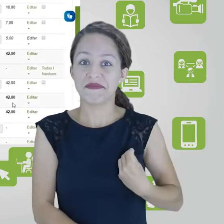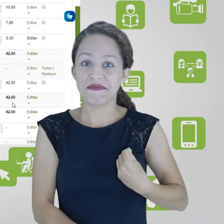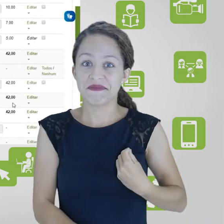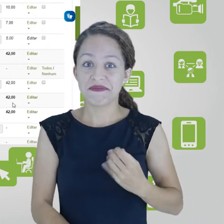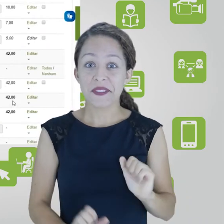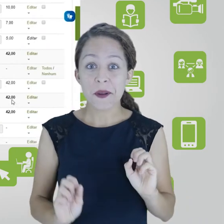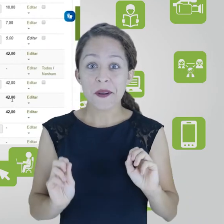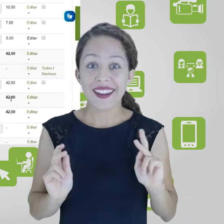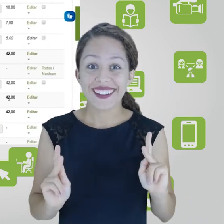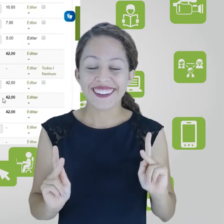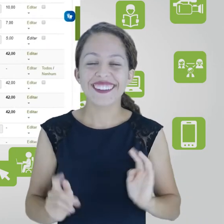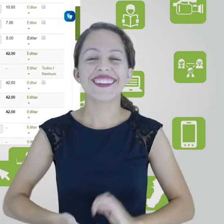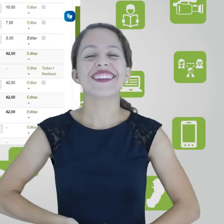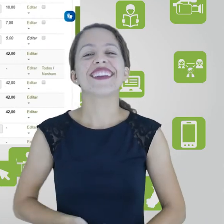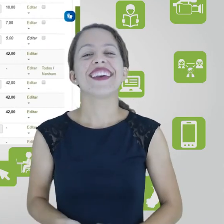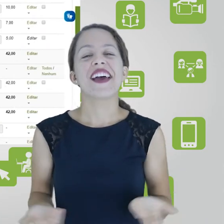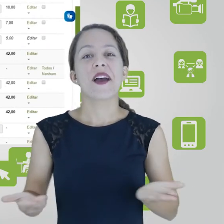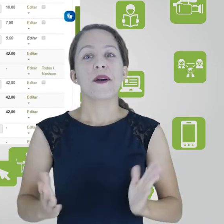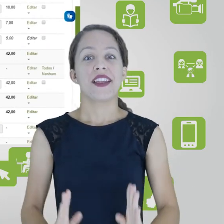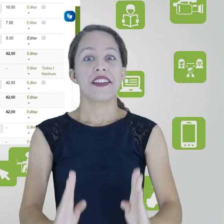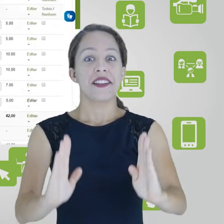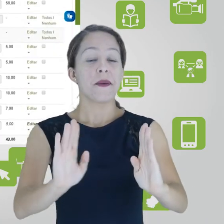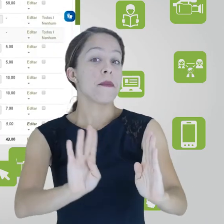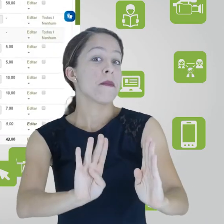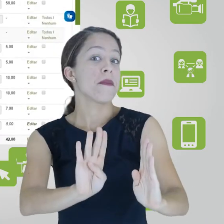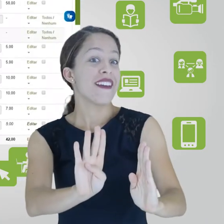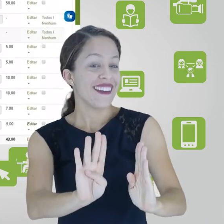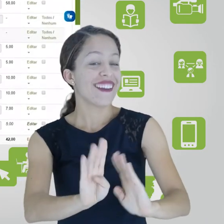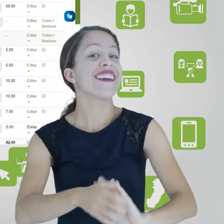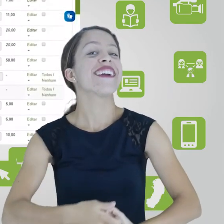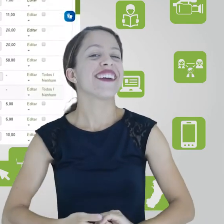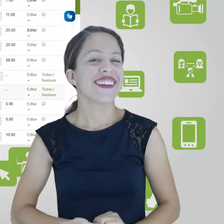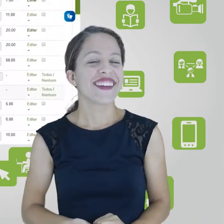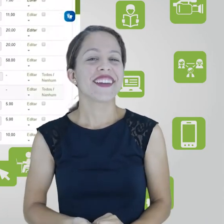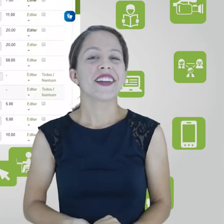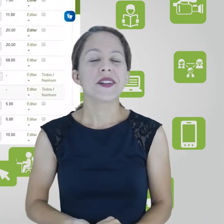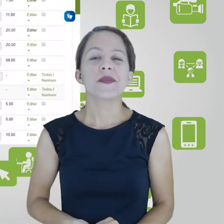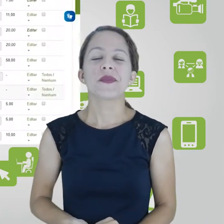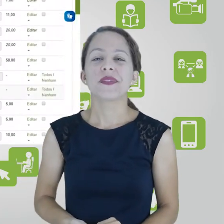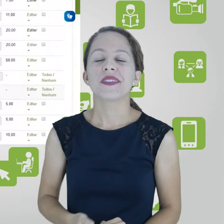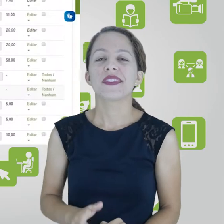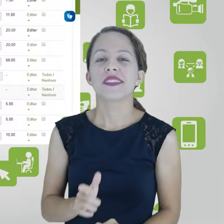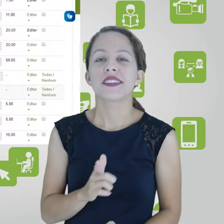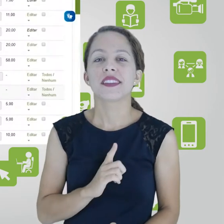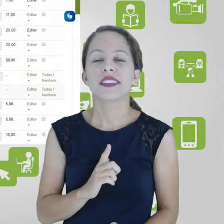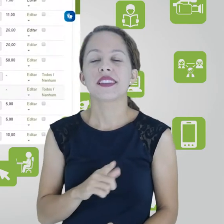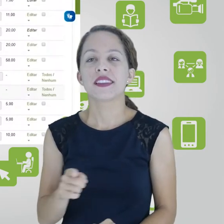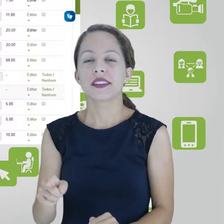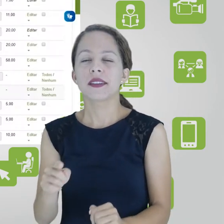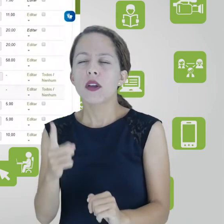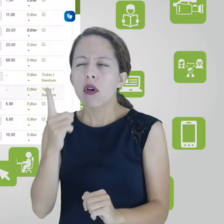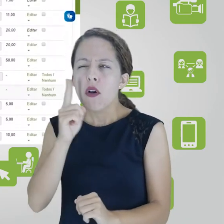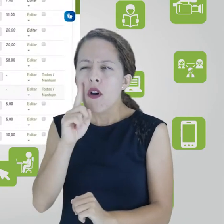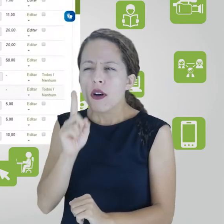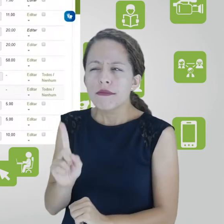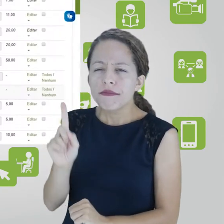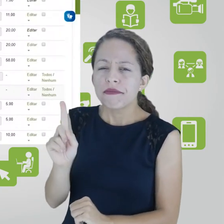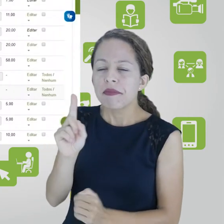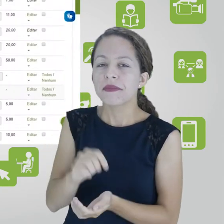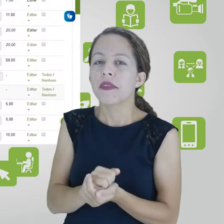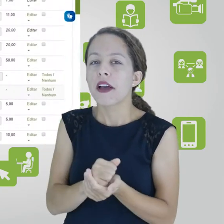42, finalizado. Maravilha? Vamos agora para a etapa B. Aqui, ó, eu vou